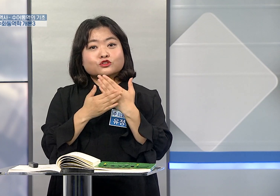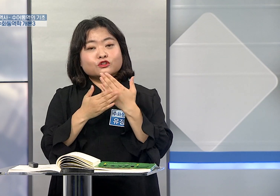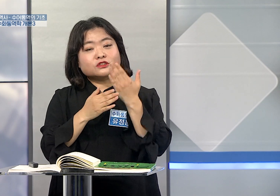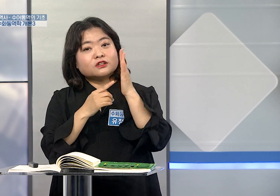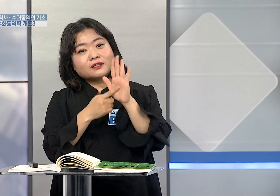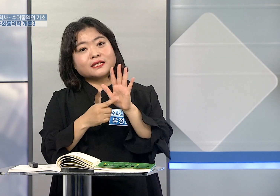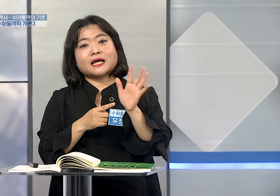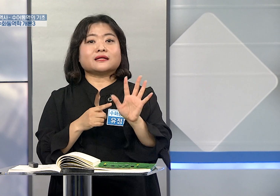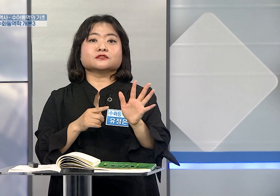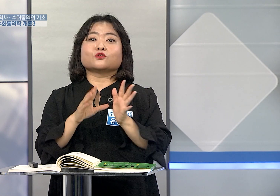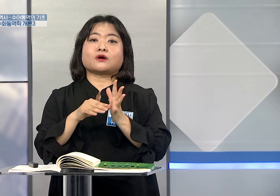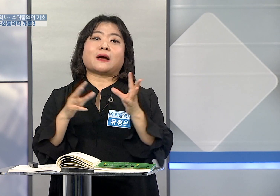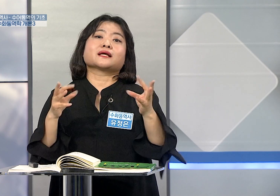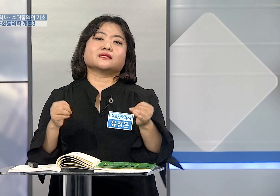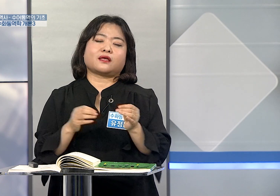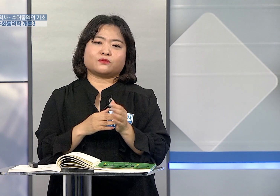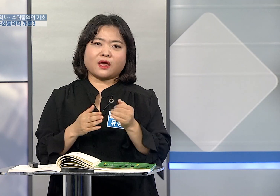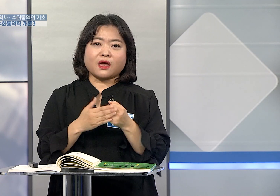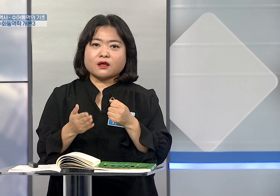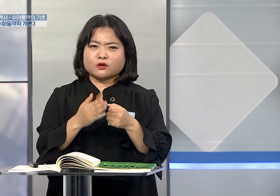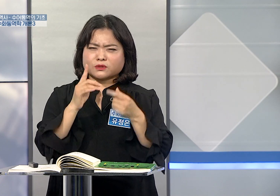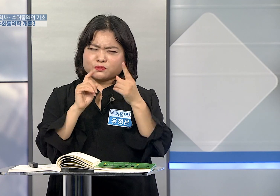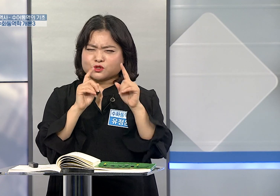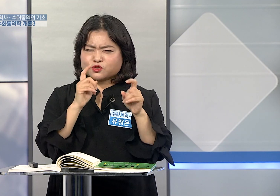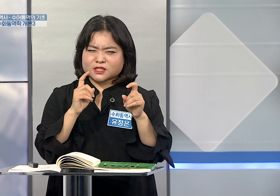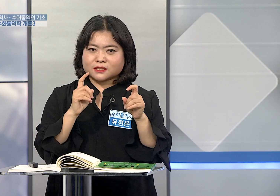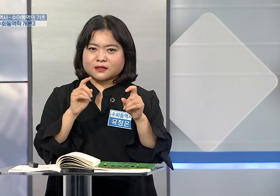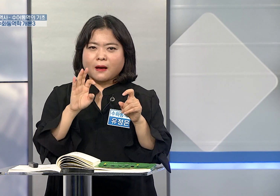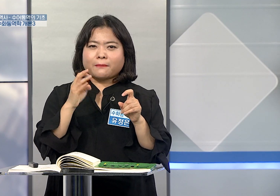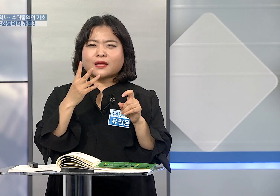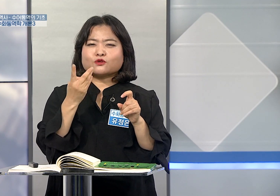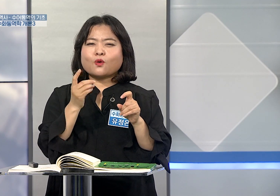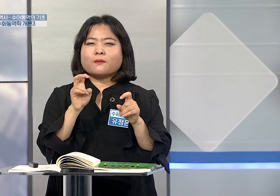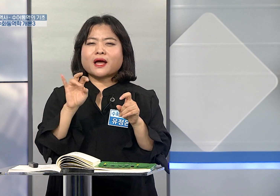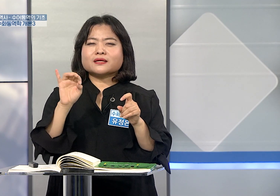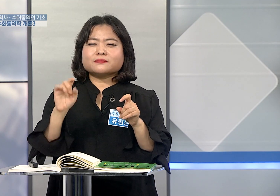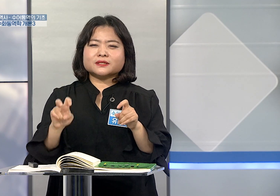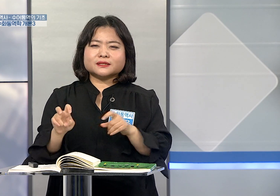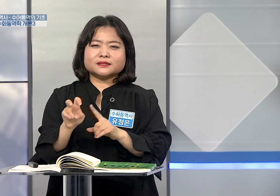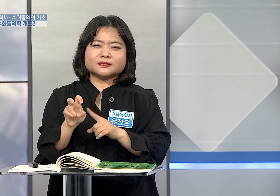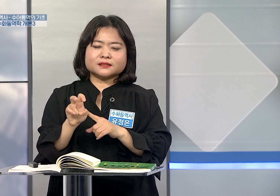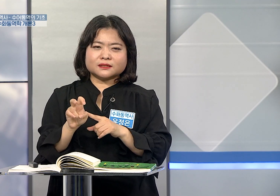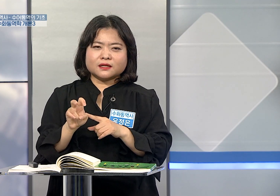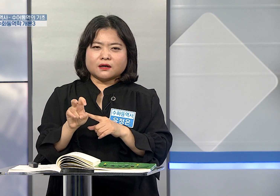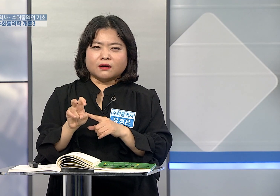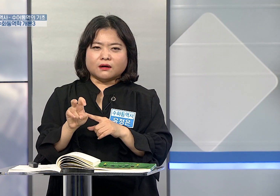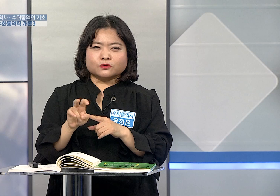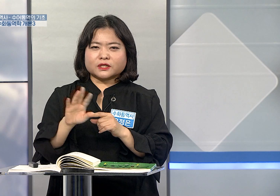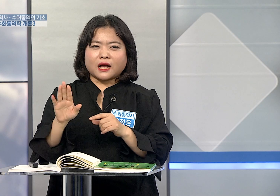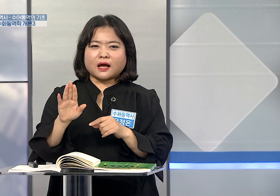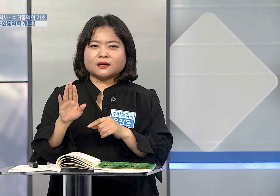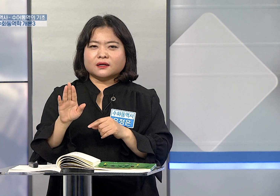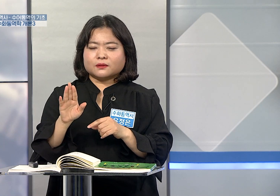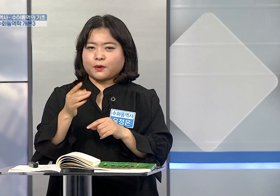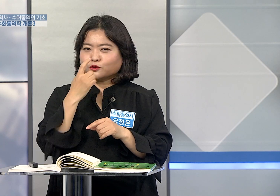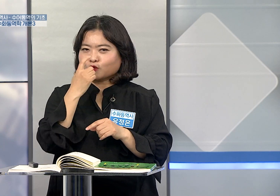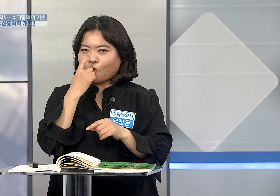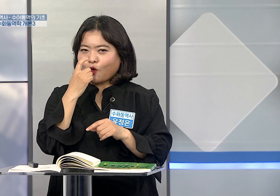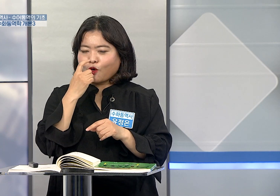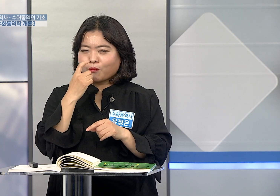겉으로 드러나지 않는 경우가 많기 때문에 여러분 이 비수지는 판토마임을 우리가 배우고